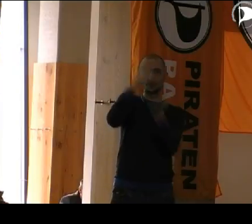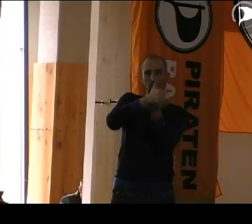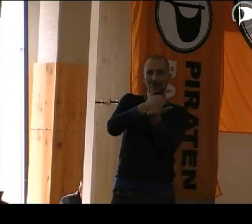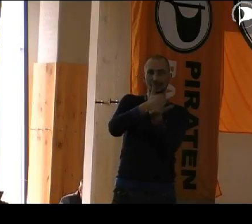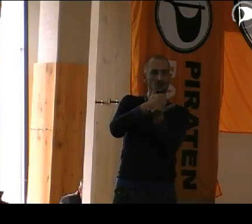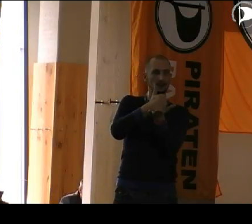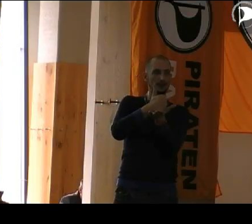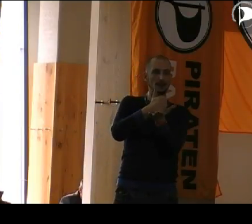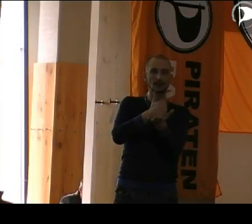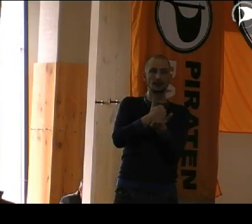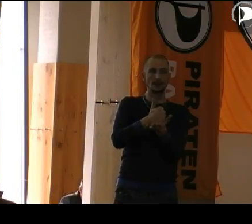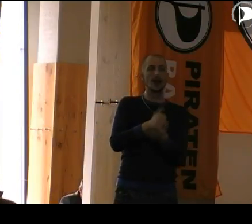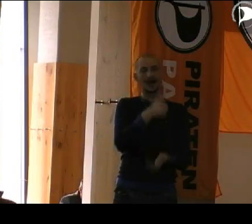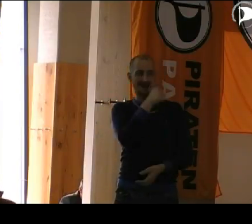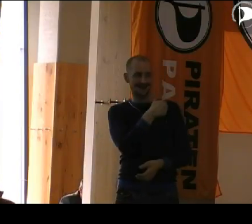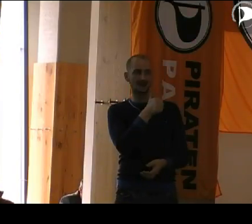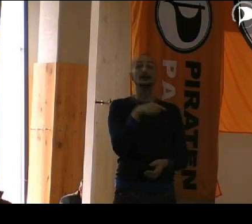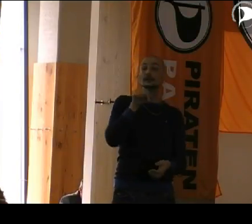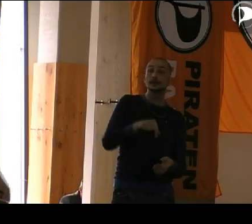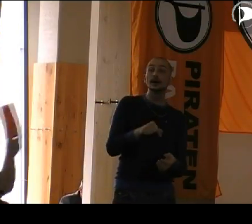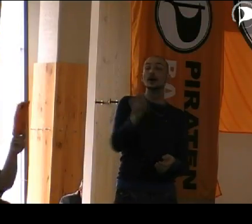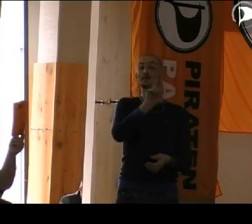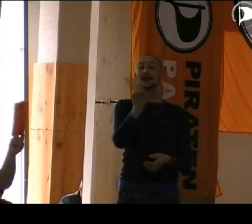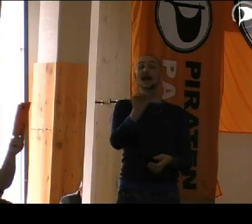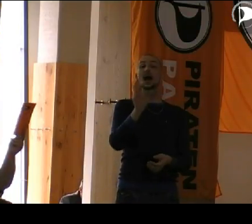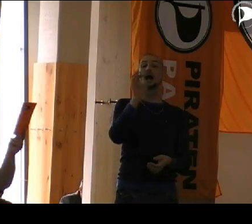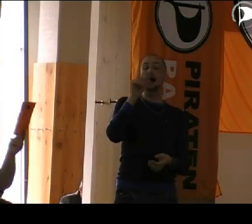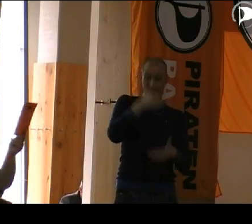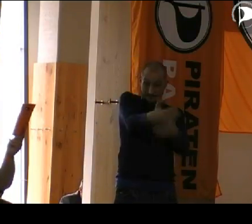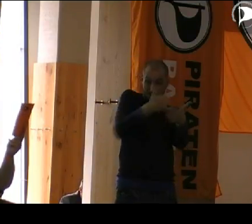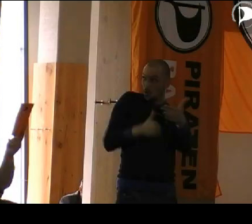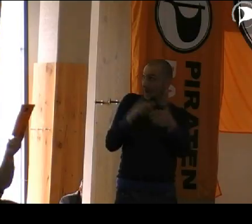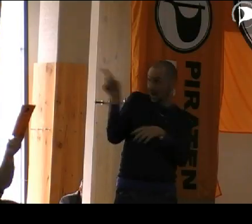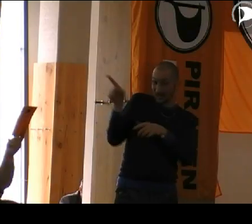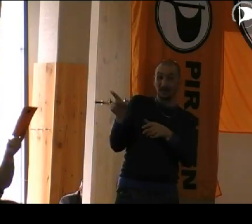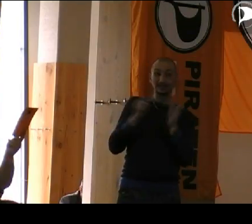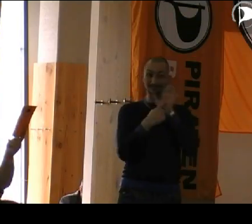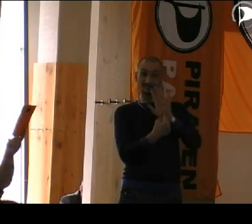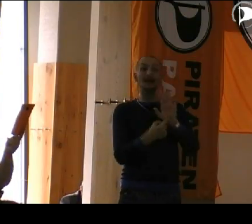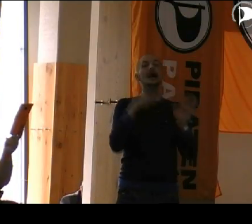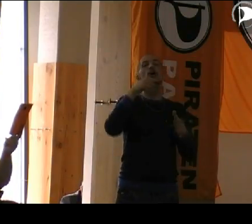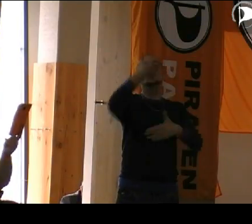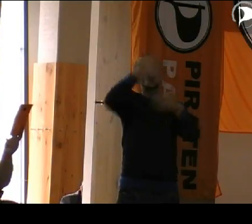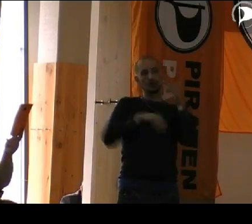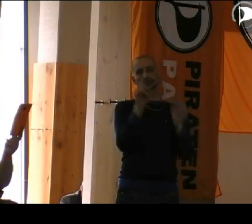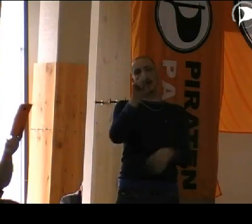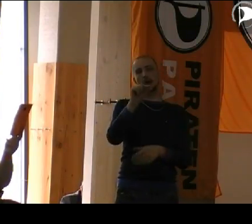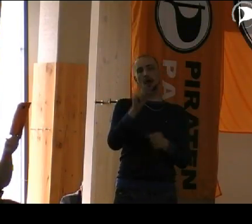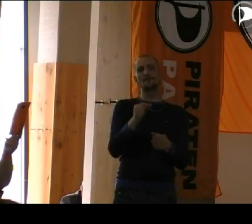immer mehr werde für den antrag der vorhin da war der mit weniger als elf kindern